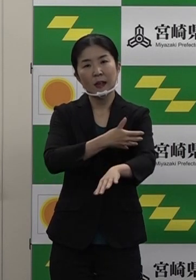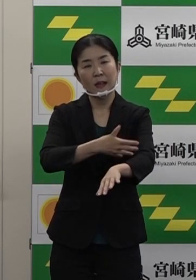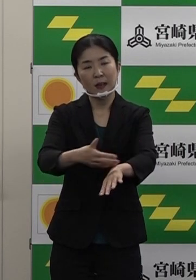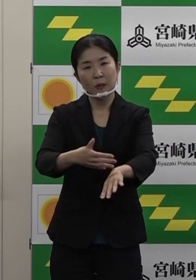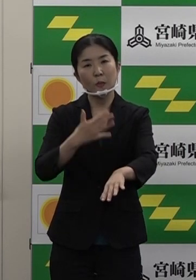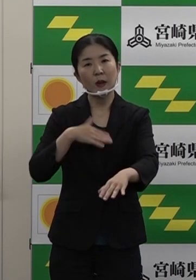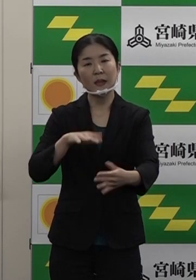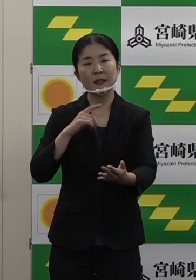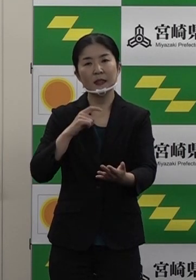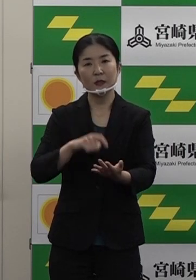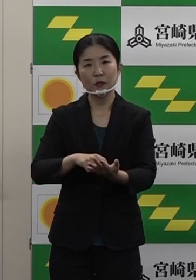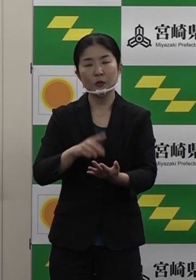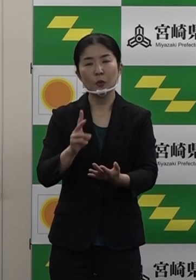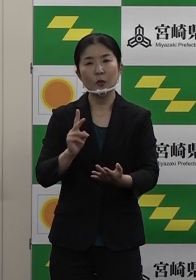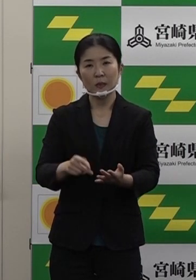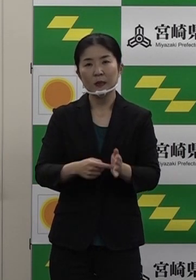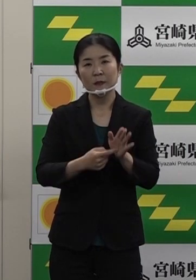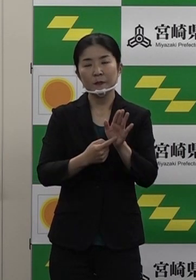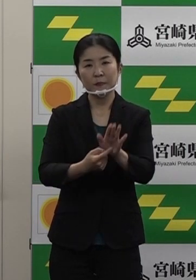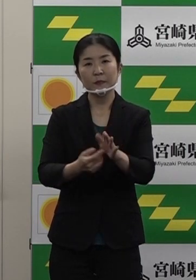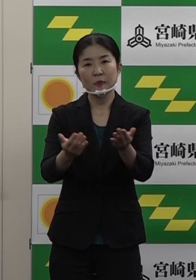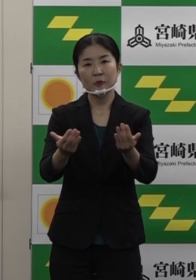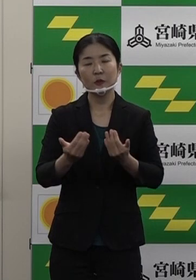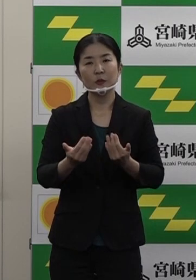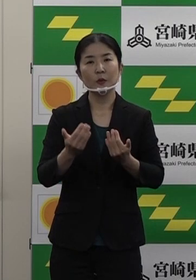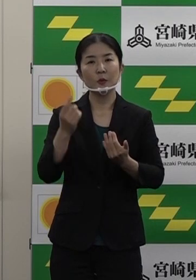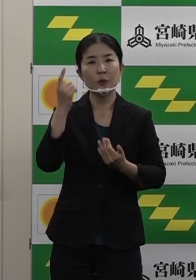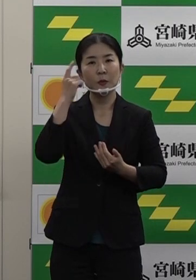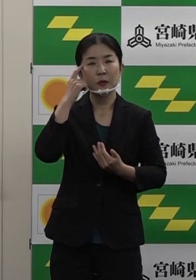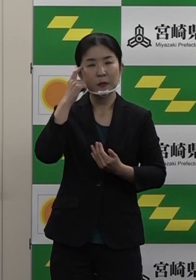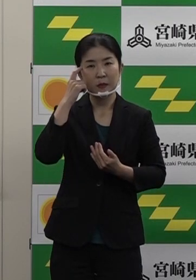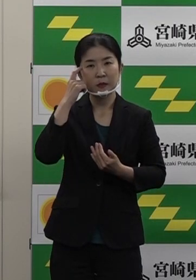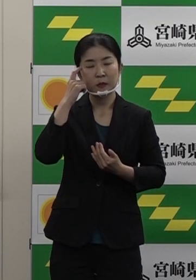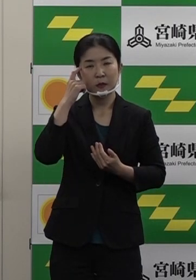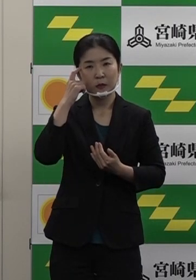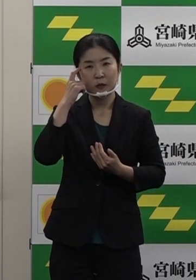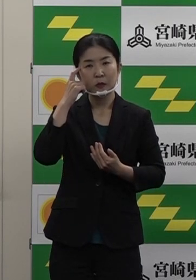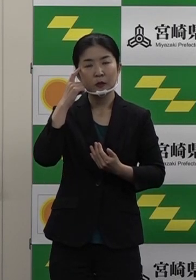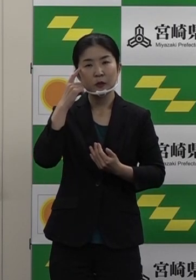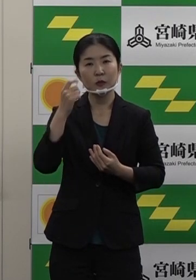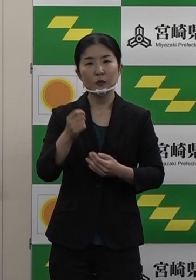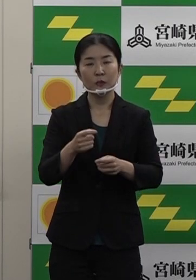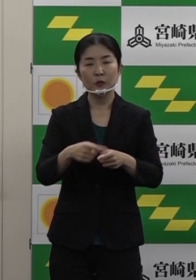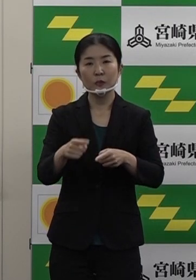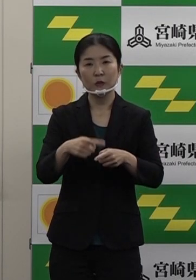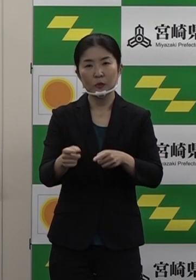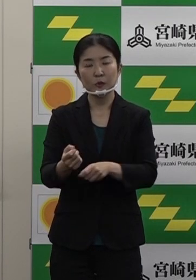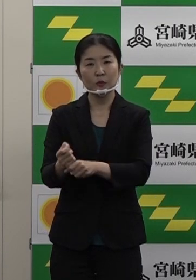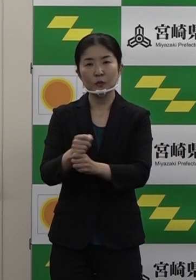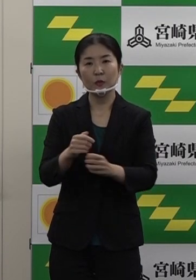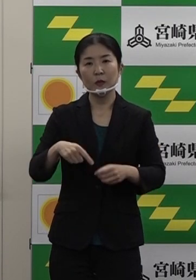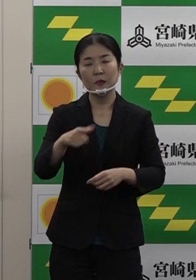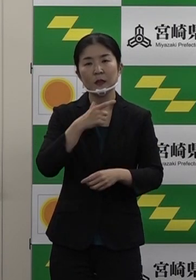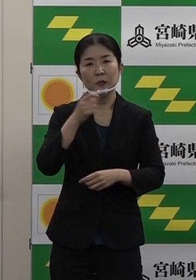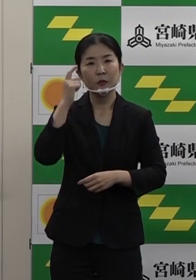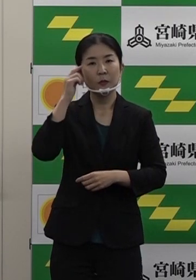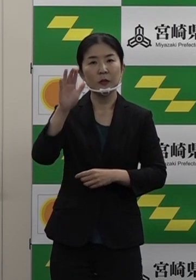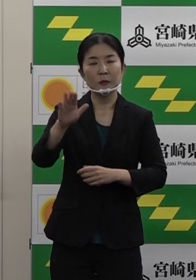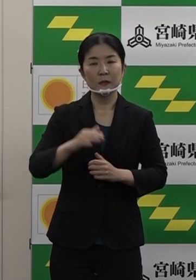ようにしていくことも必要であろうかなというふうに考えております。徐々にアクセルを踏んでいきますということで、